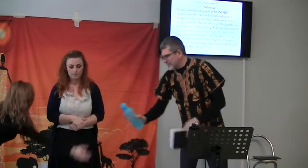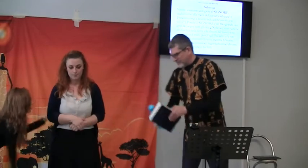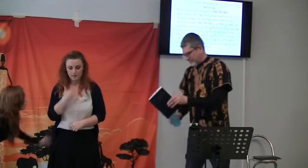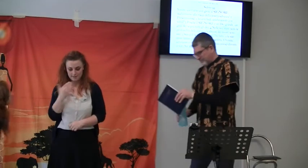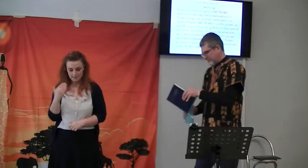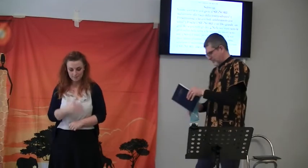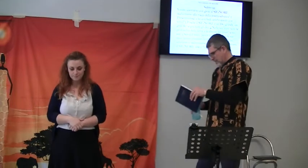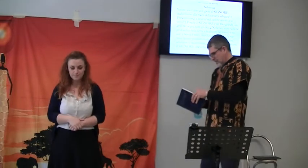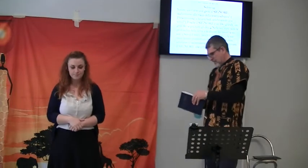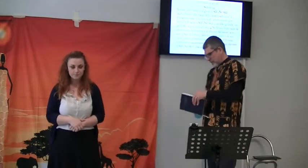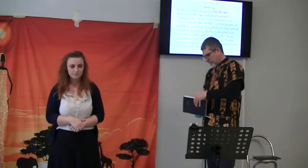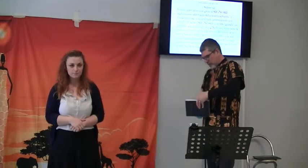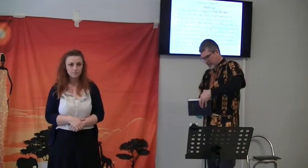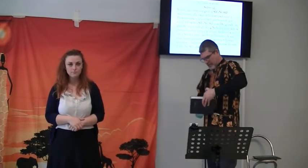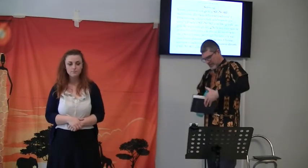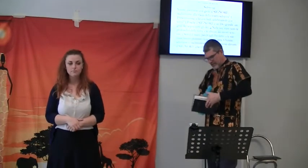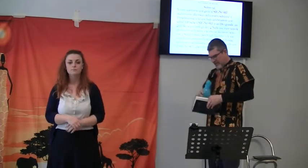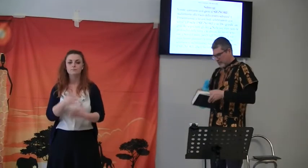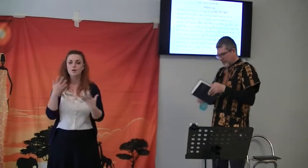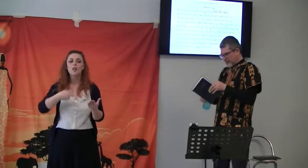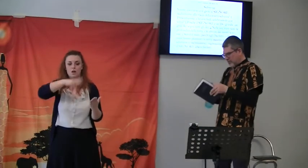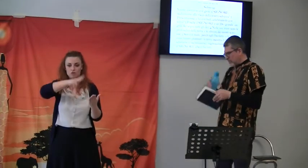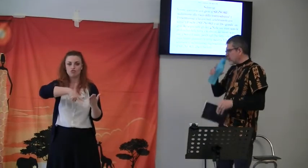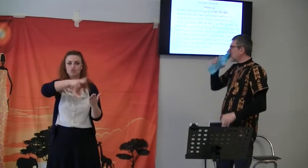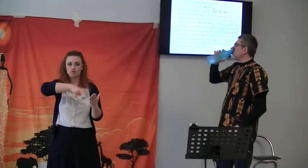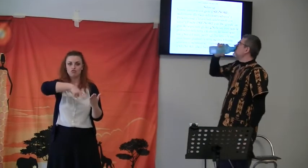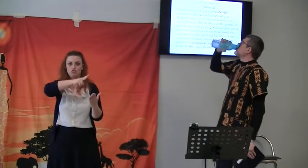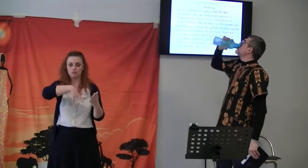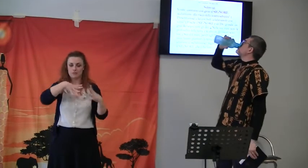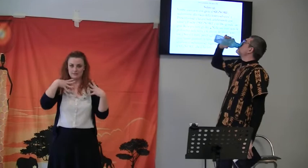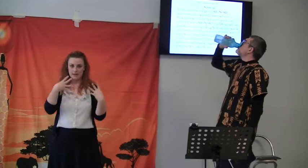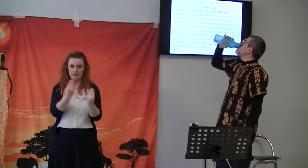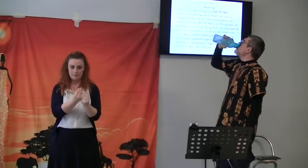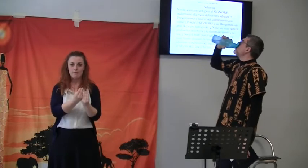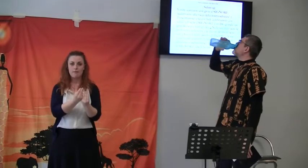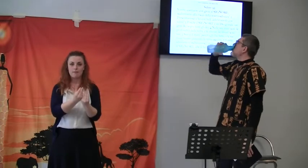Grazie. Allora, vedete, voi cercate il Salmo 95.